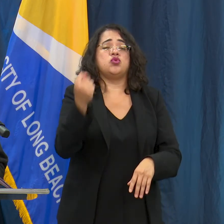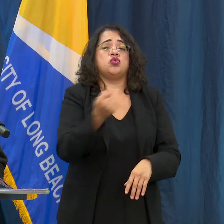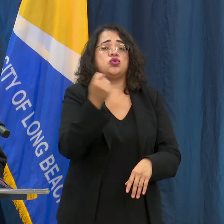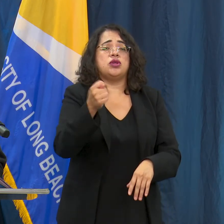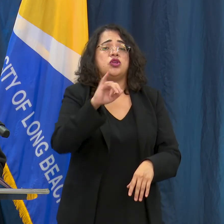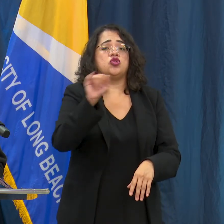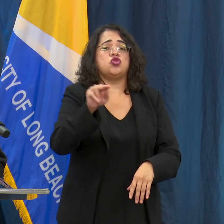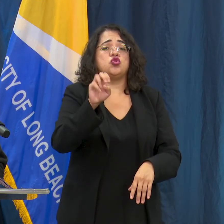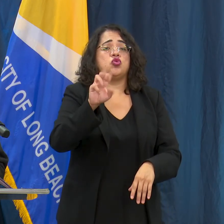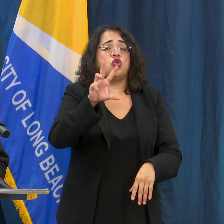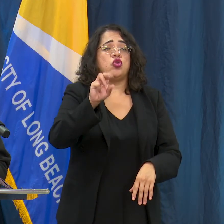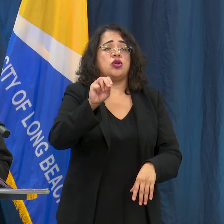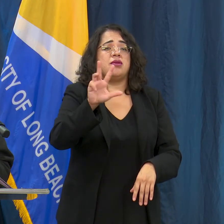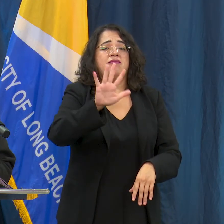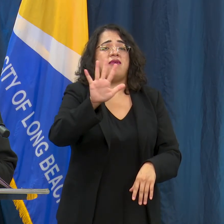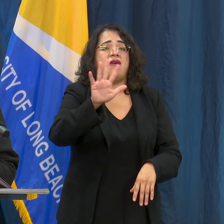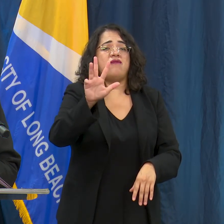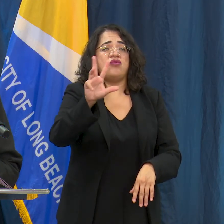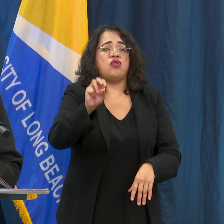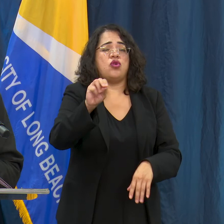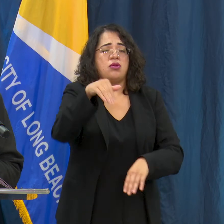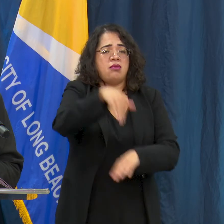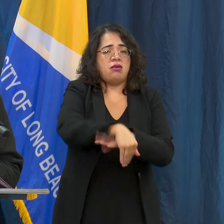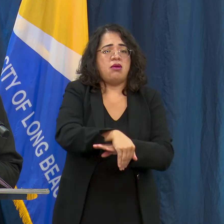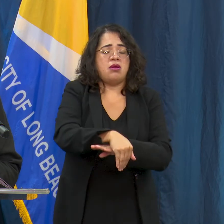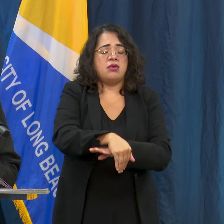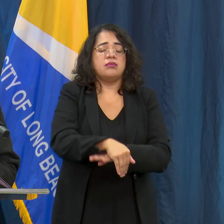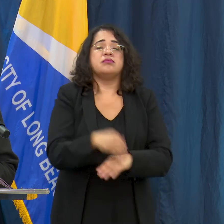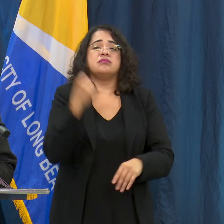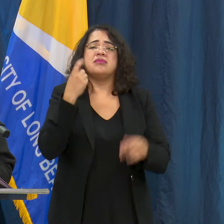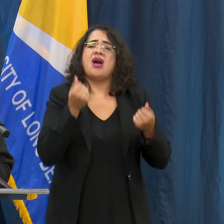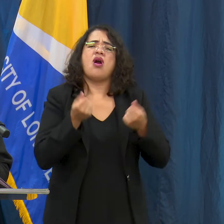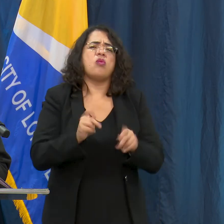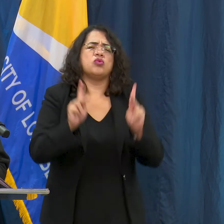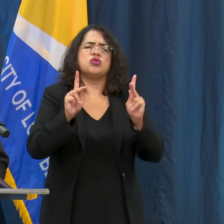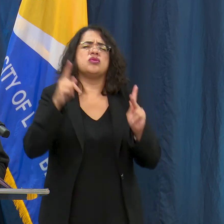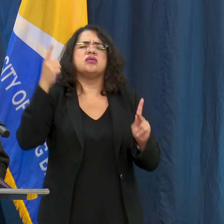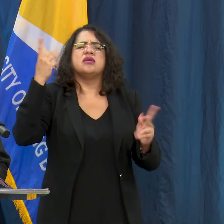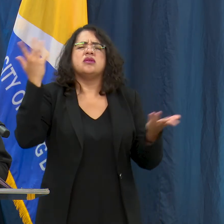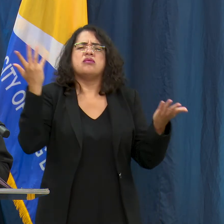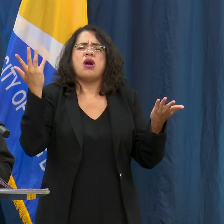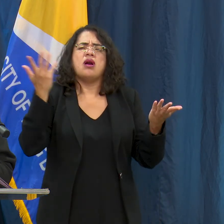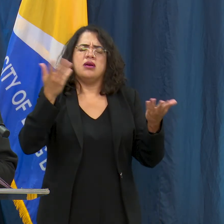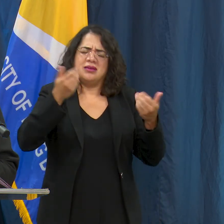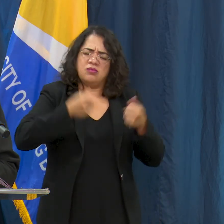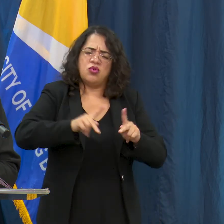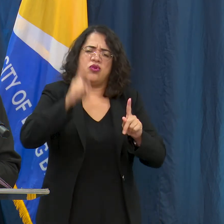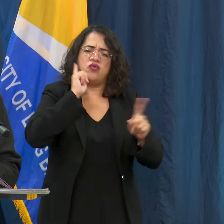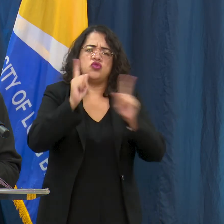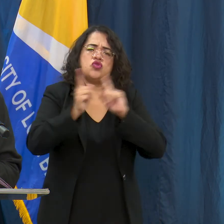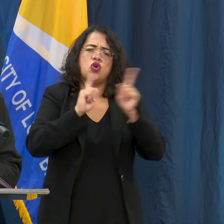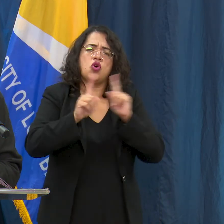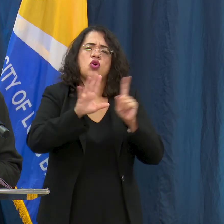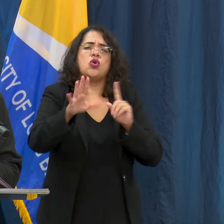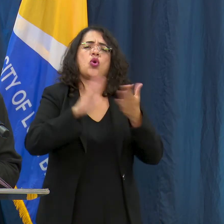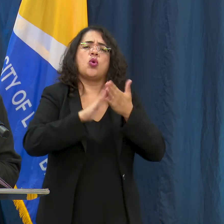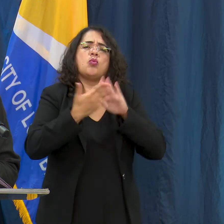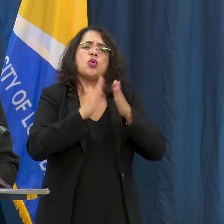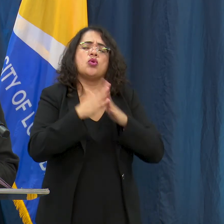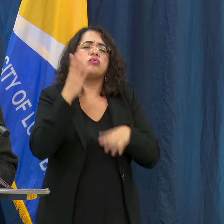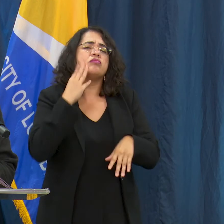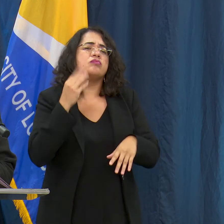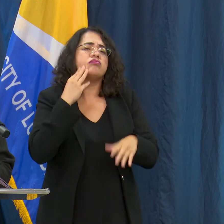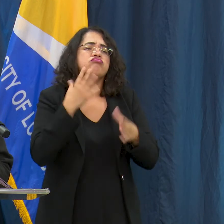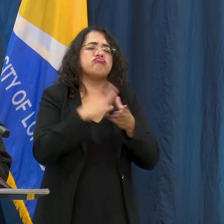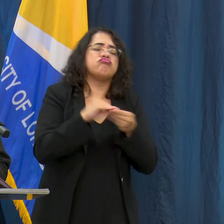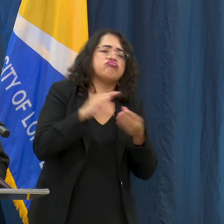30 de junio a las 5:30 de la noche. Esta es una oportunidad para que como miembros de la comunidad compartan sus experiencias, sus